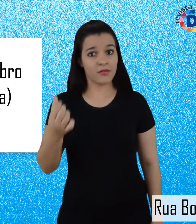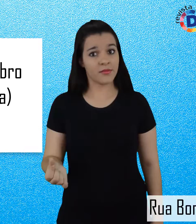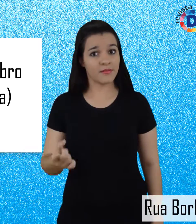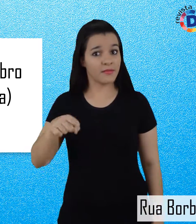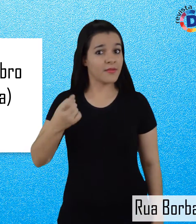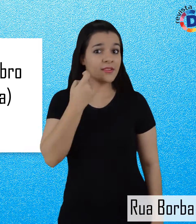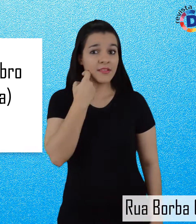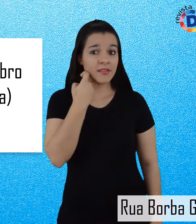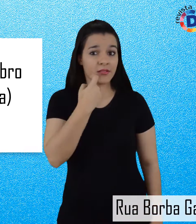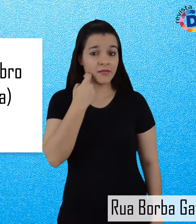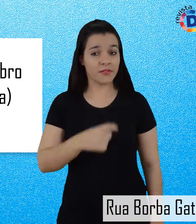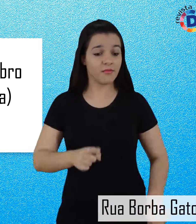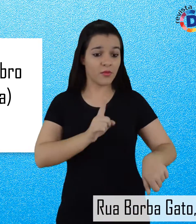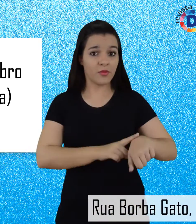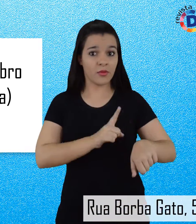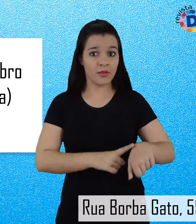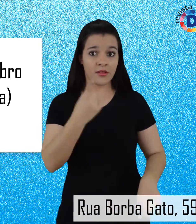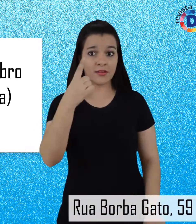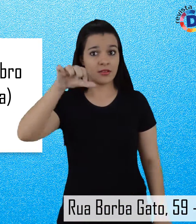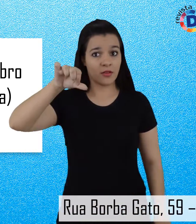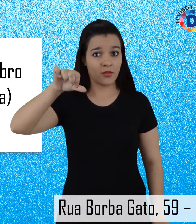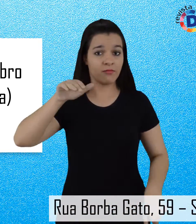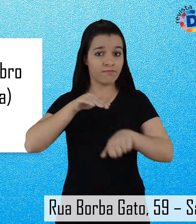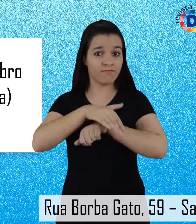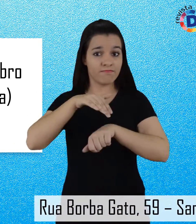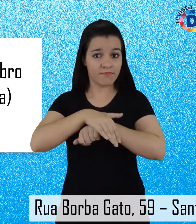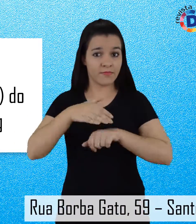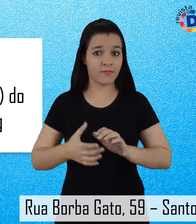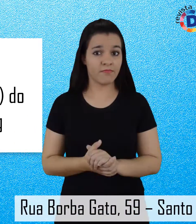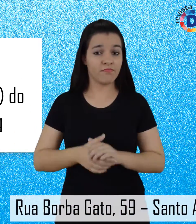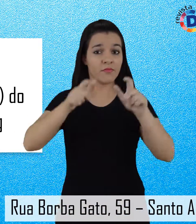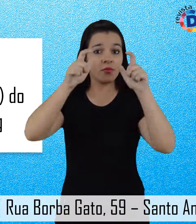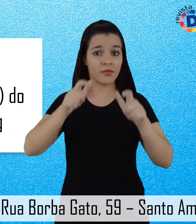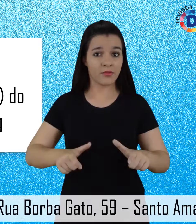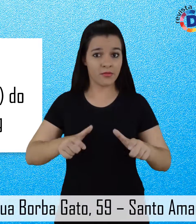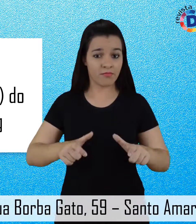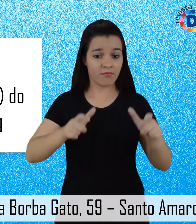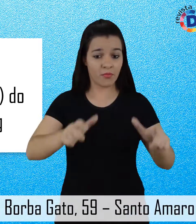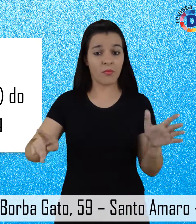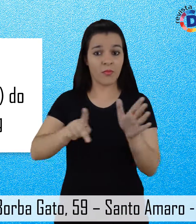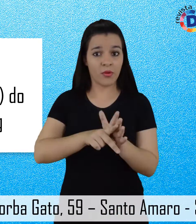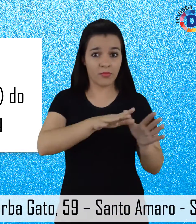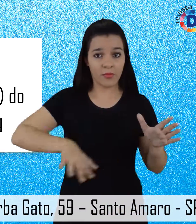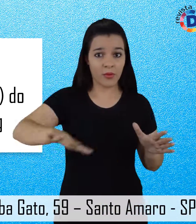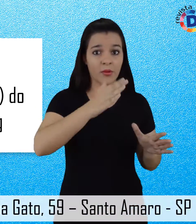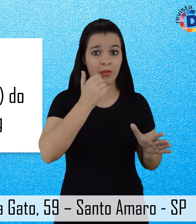16 de dezembro de 2016, sexta-feira, horário 19 horas, Onde?